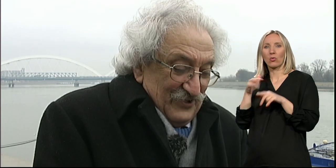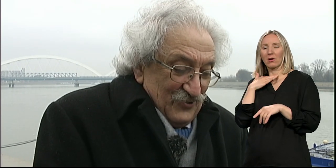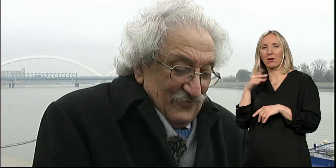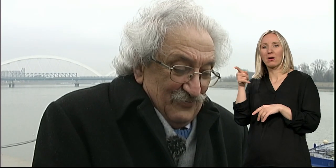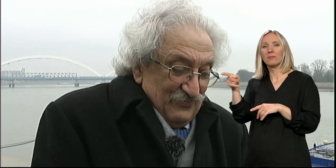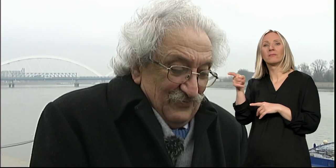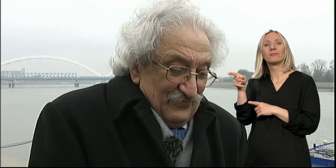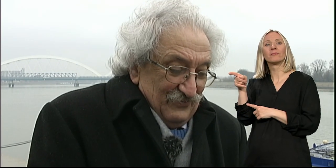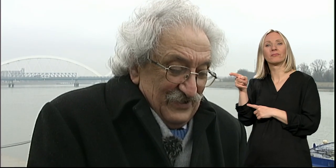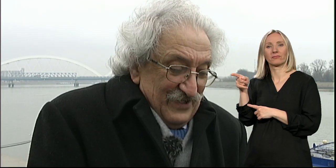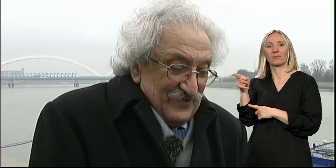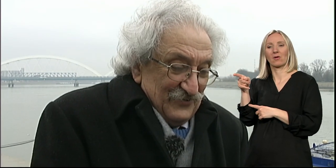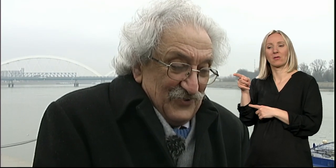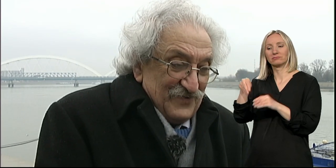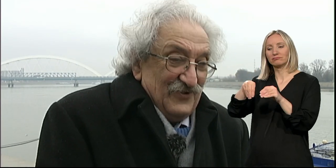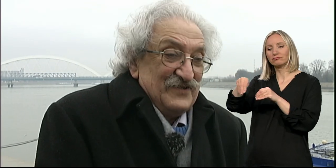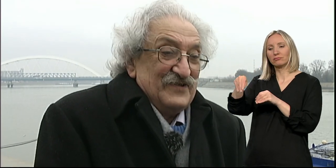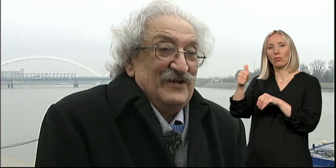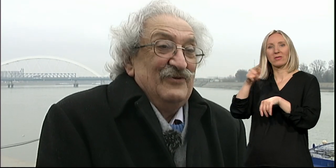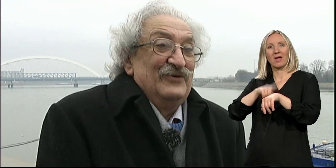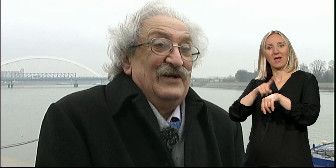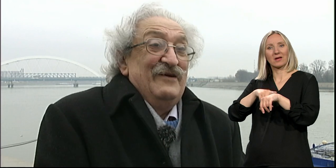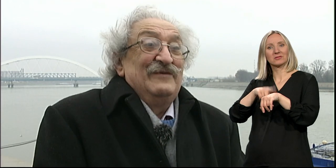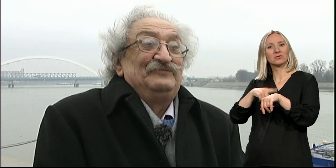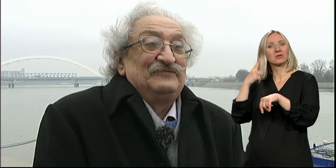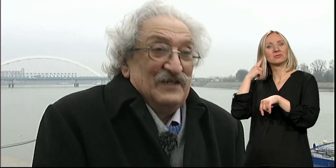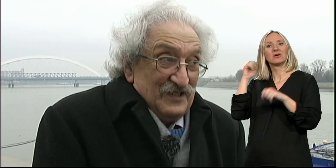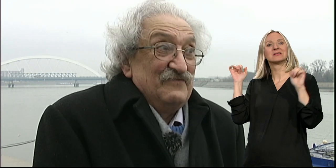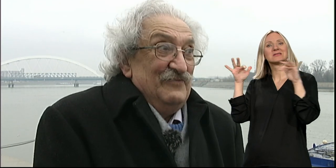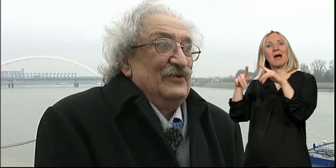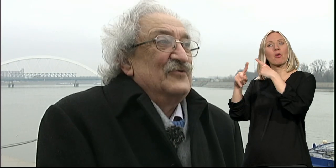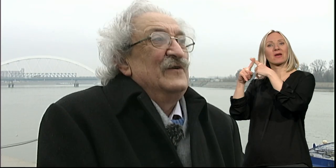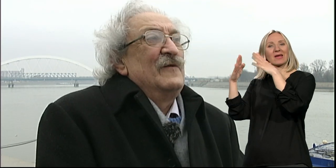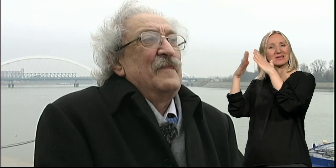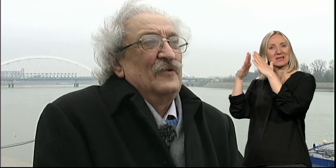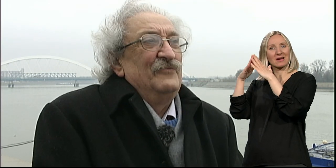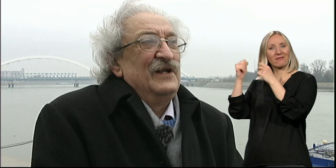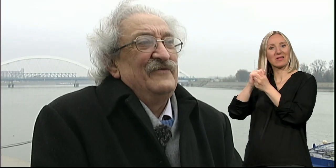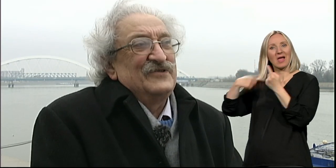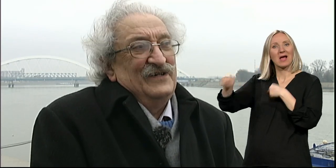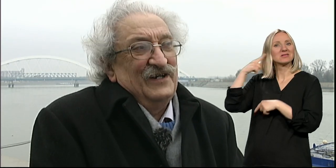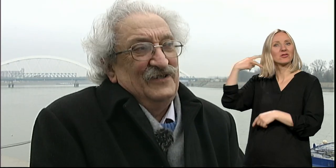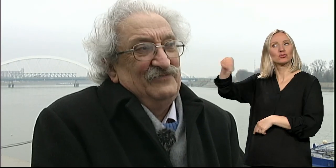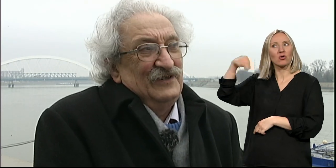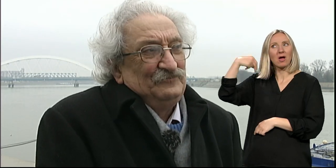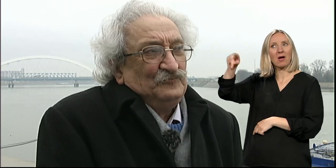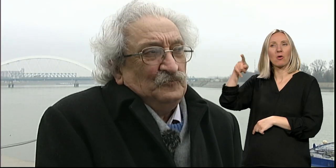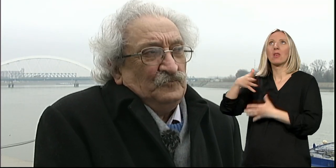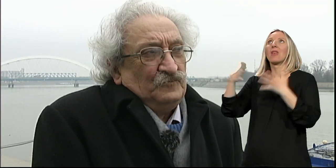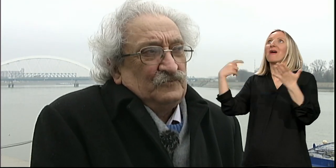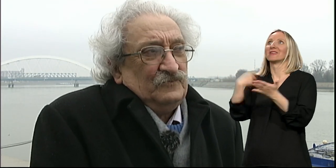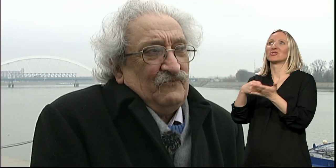pustio da čujem u 11 noću zvona sa sabornog hrama, da svi mi to čujemo, to mi je najveća nagrada bila.